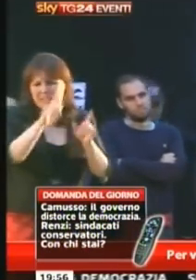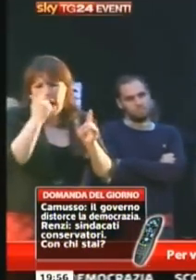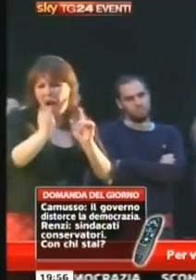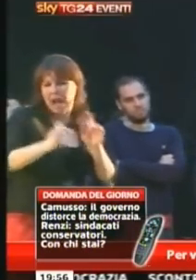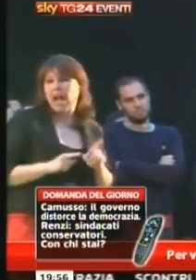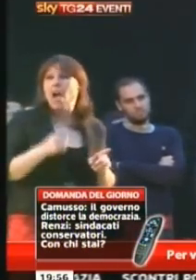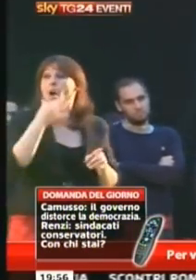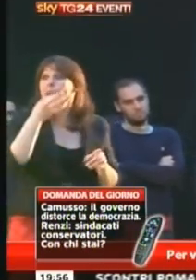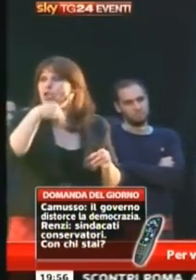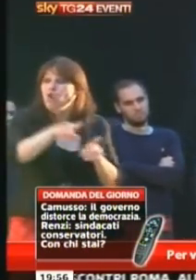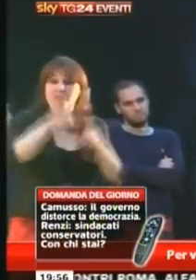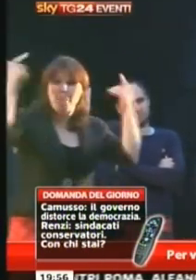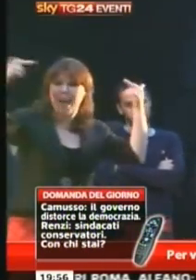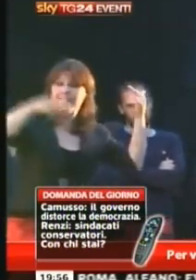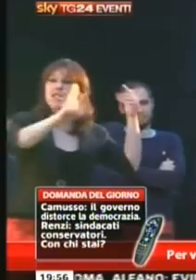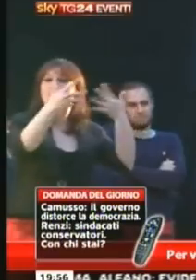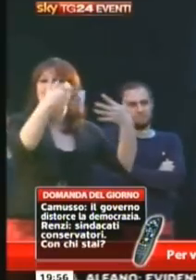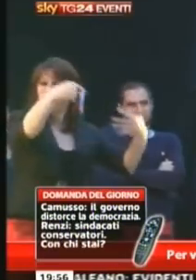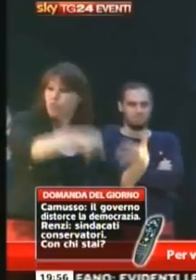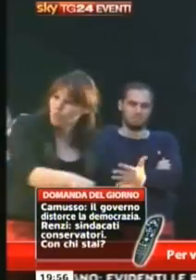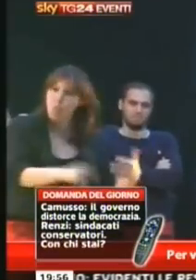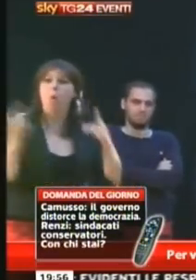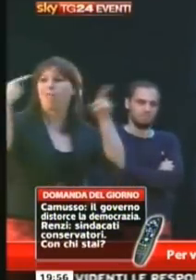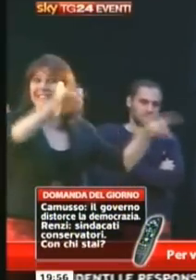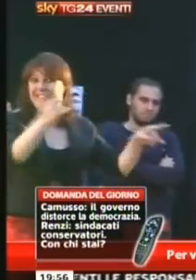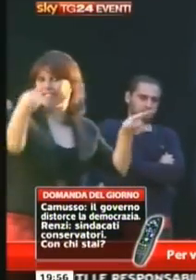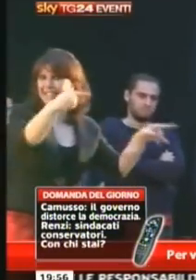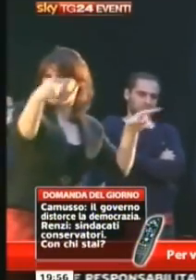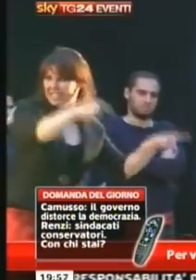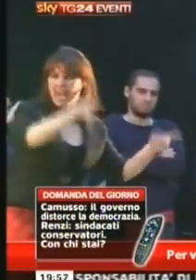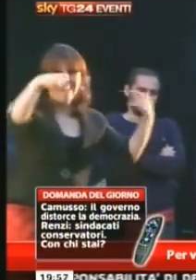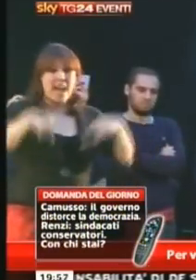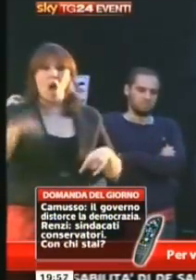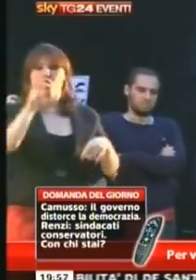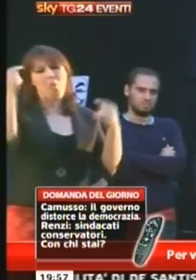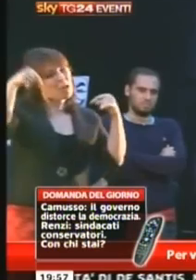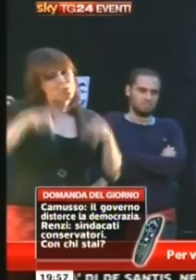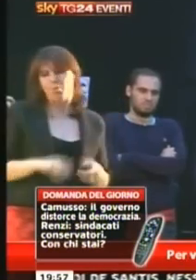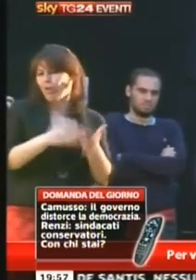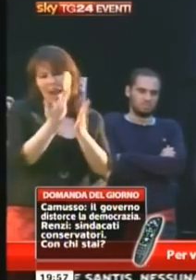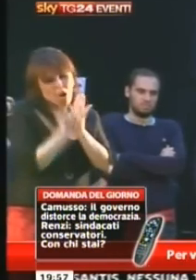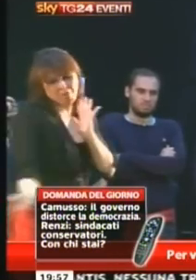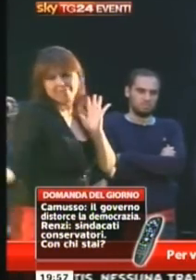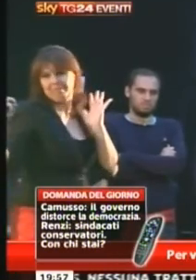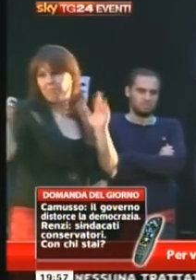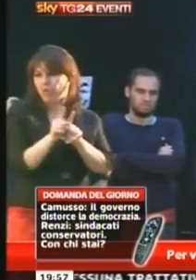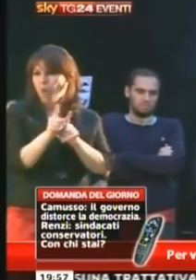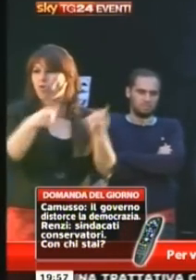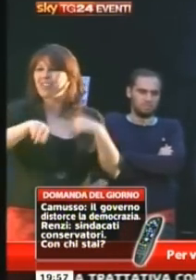Sovietica, sono il Sud America, sono questi. Noi, paesi del Sud Europa, siamo lasciati così in balia di noi